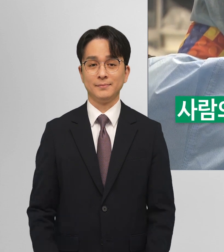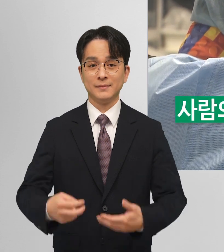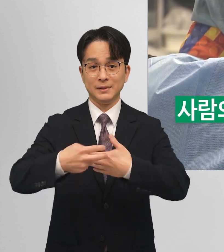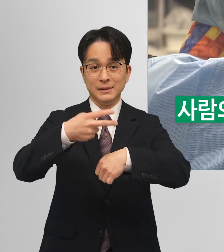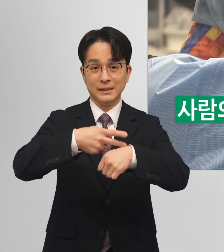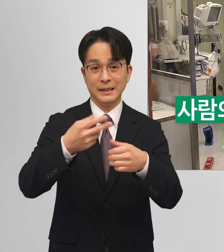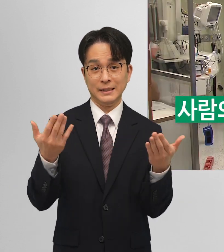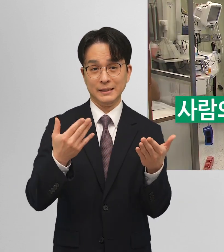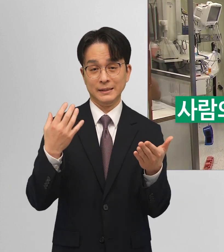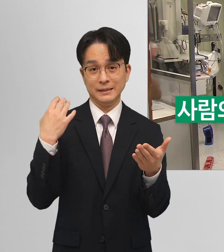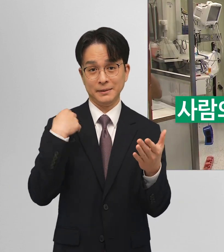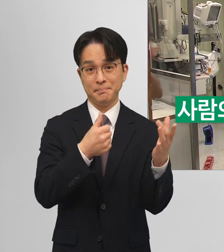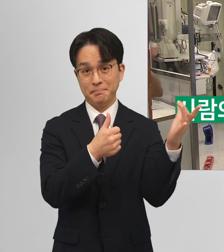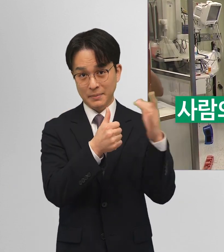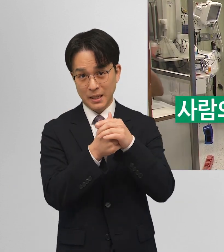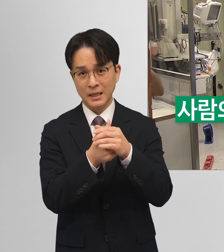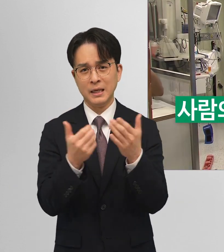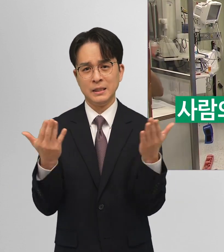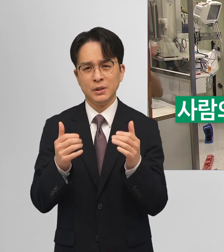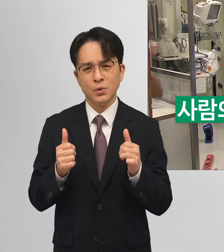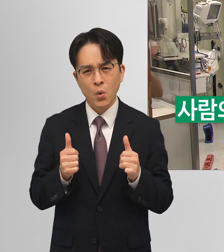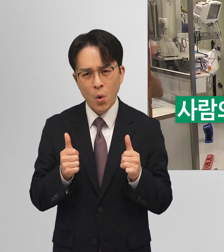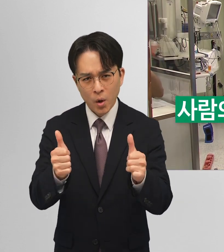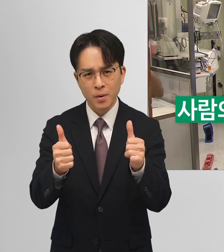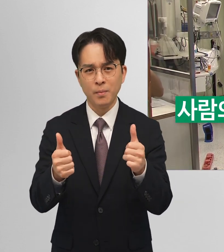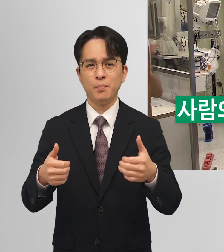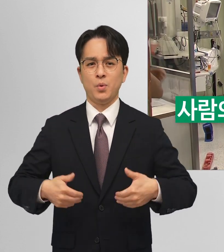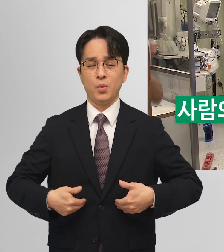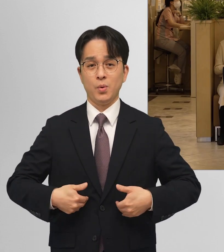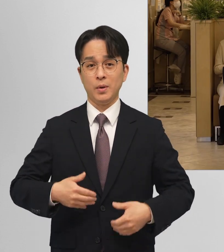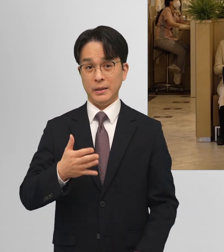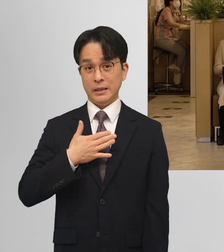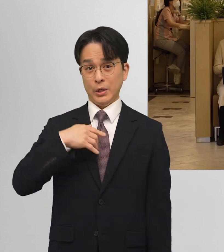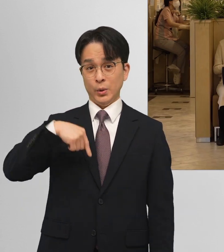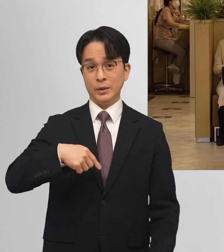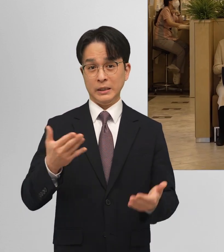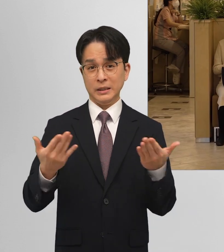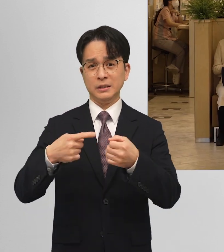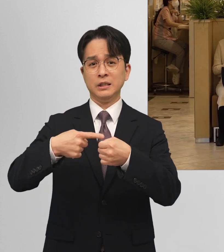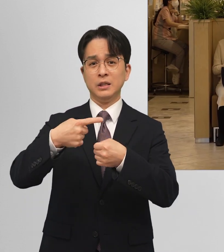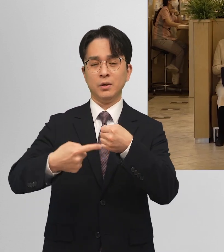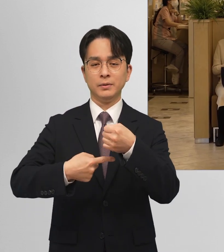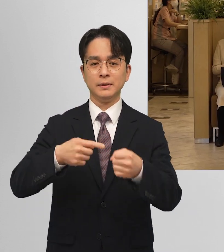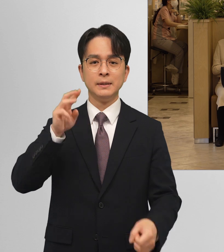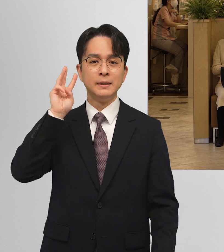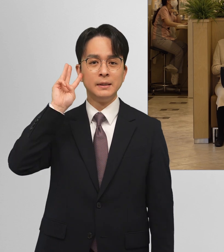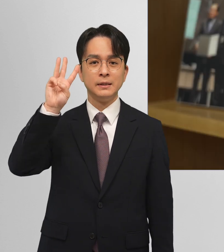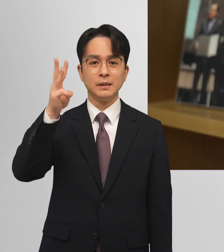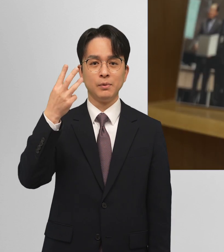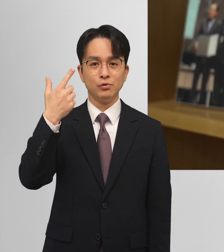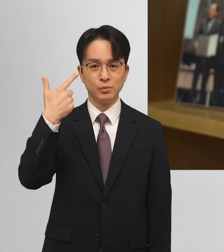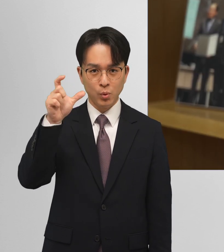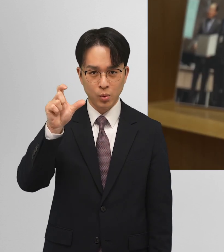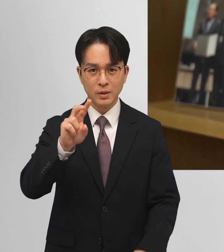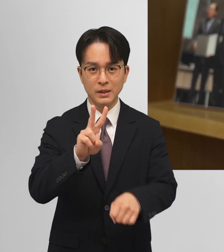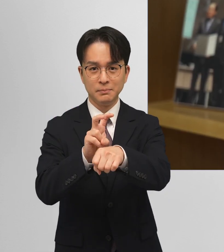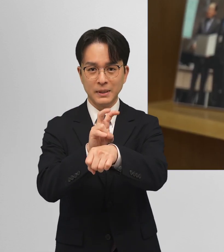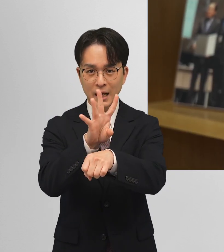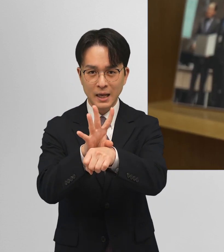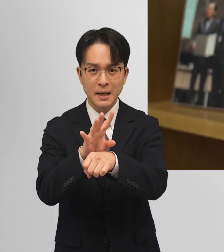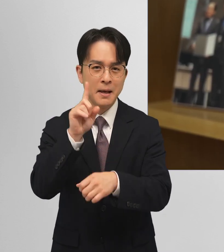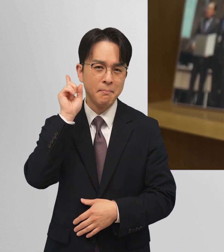의사라는 직업은 소명의식을 갖고서 해야 하는 일이라고 생각합니다. 저 또한 365일 24시간 동안 많은